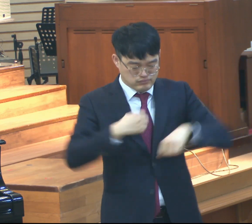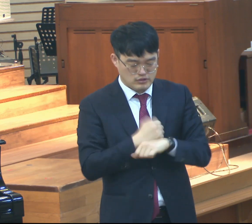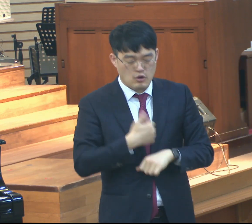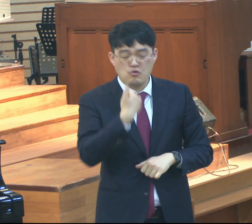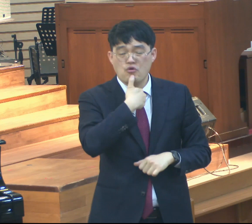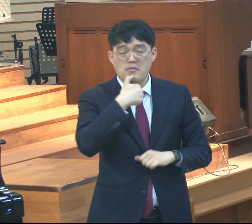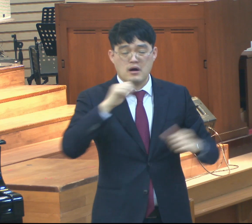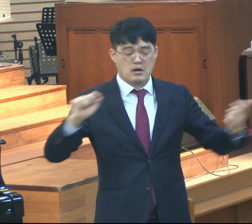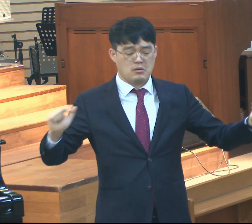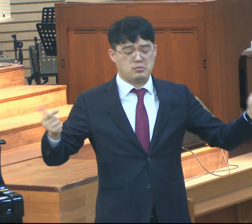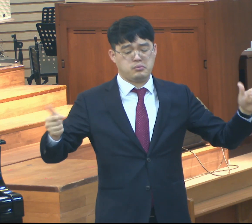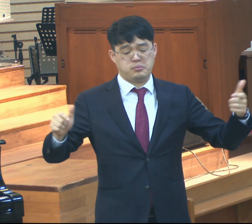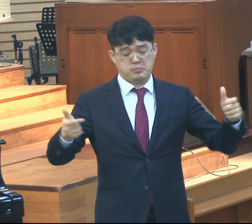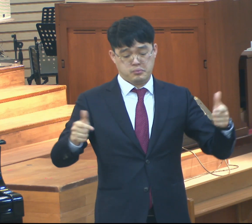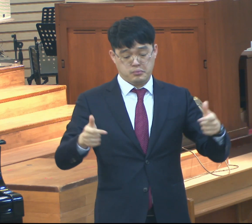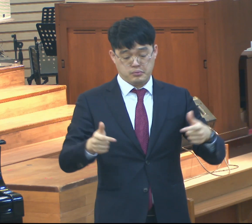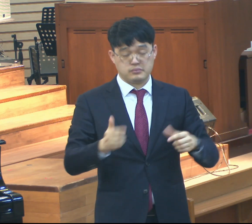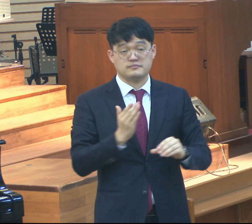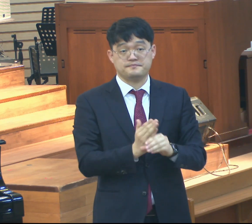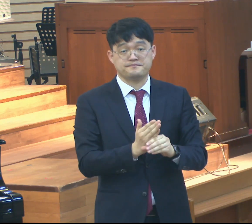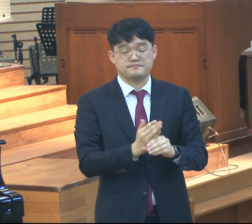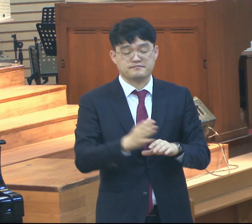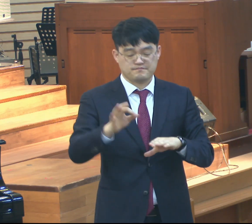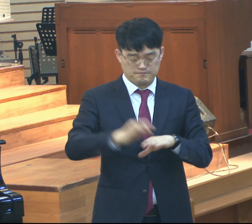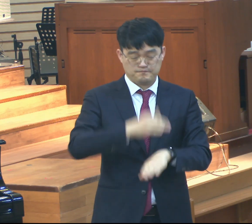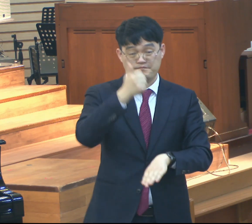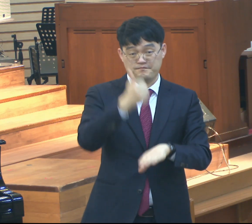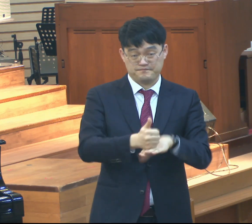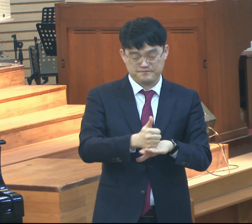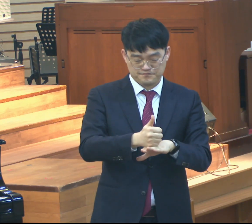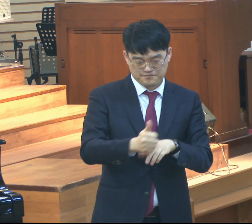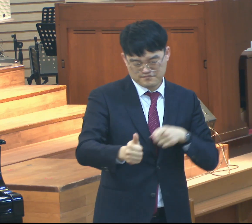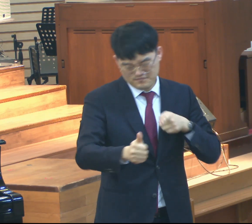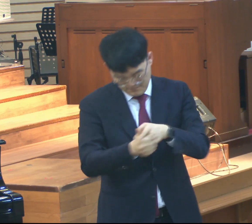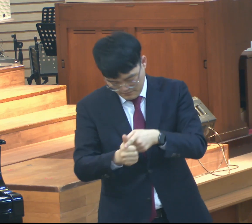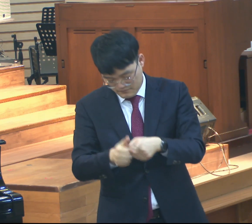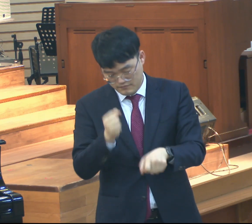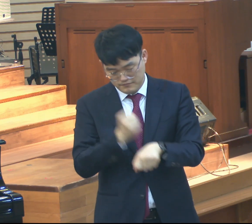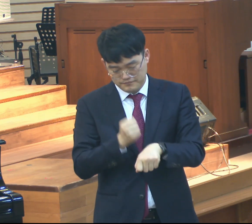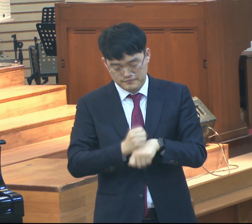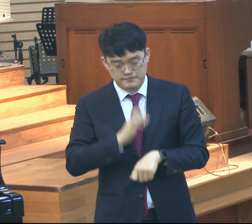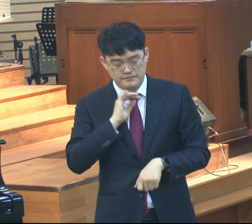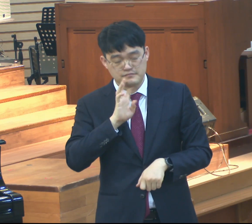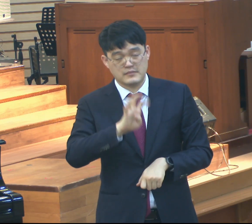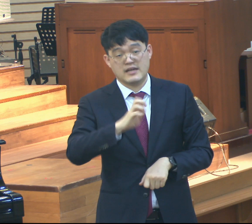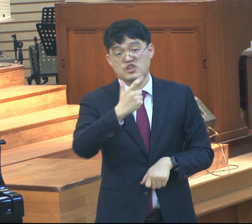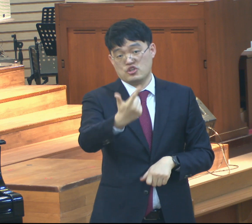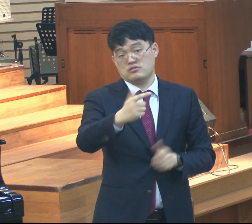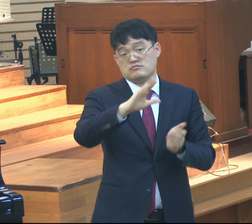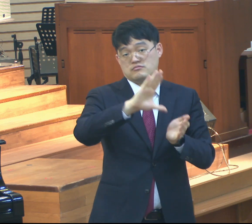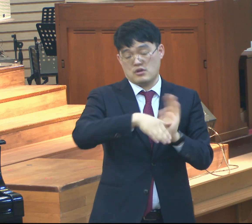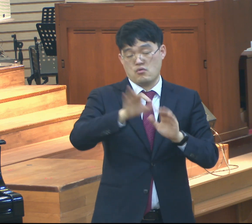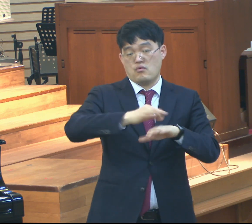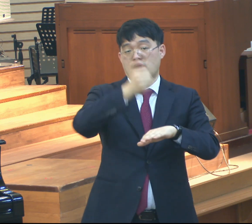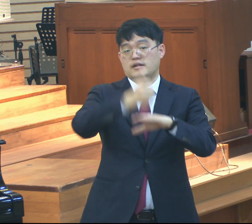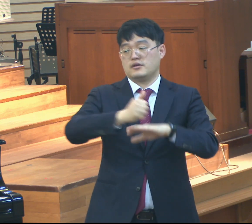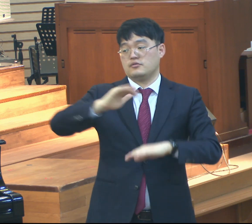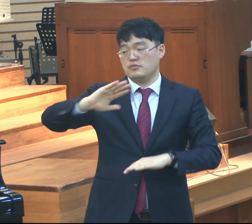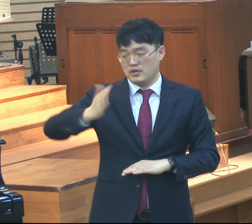쇠퇴하기 시작했습니다. 황제를 독살하고 46의 나이에 왕이 됐던 율리우스